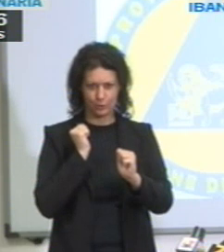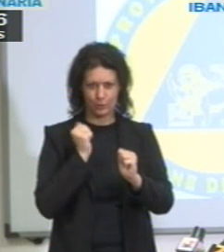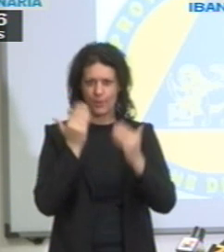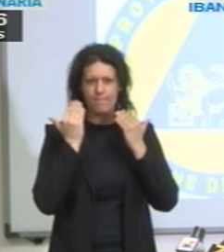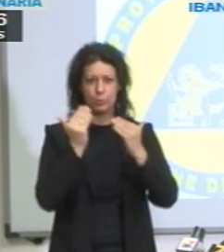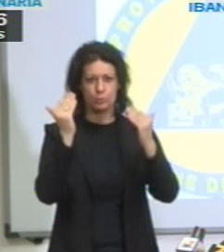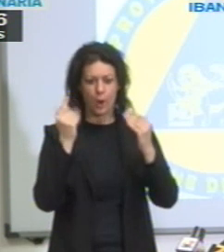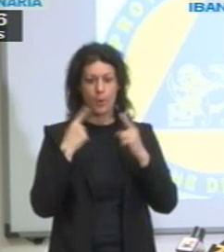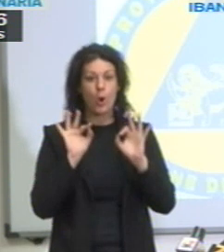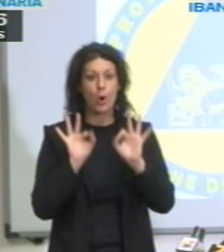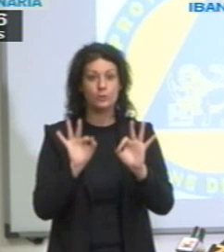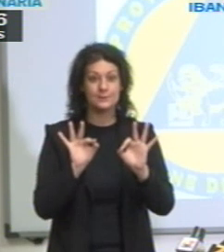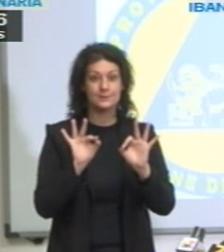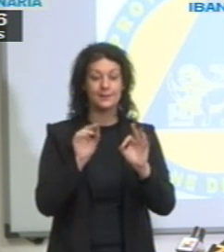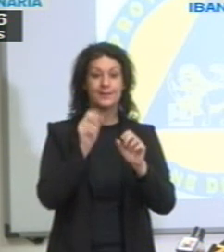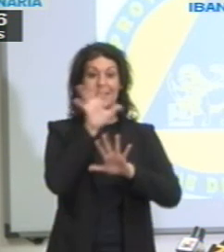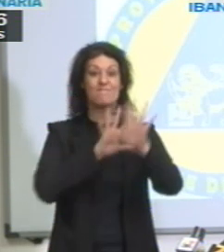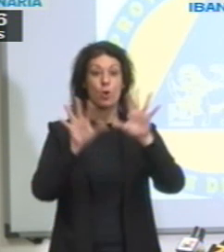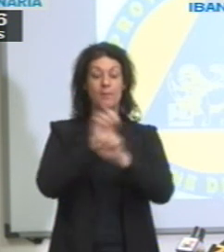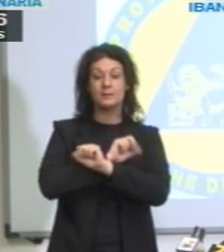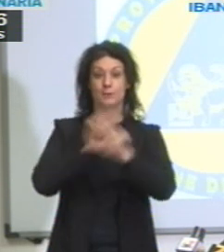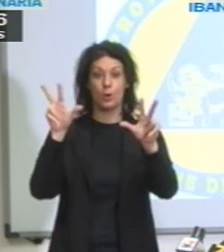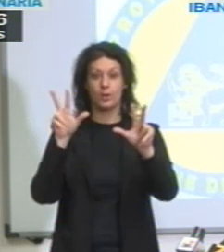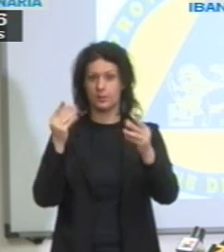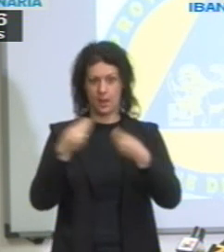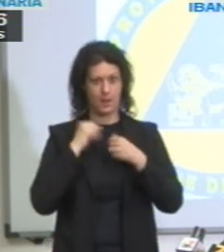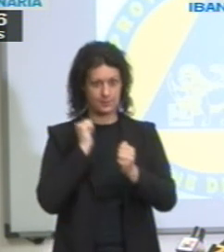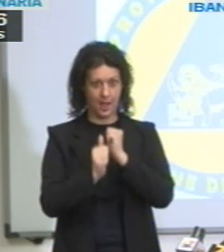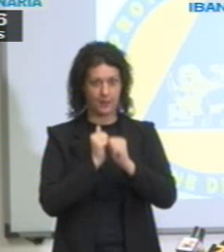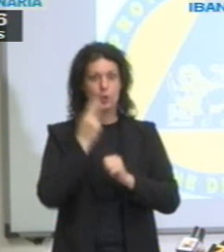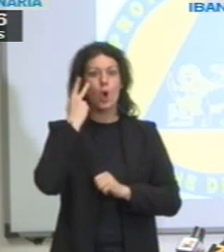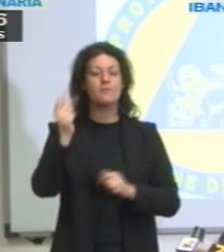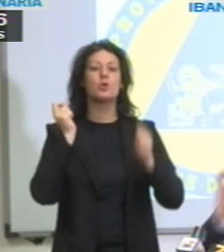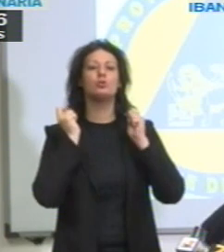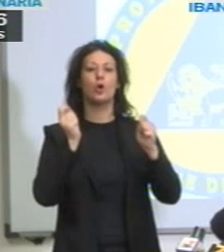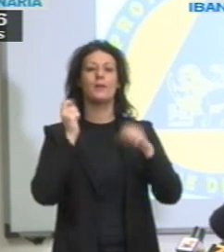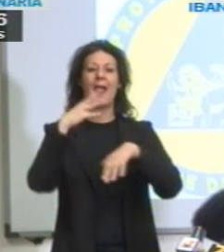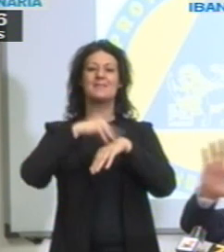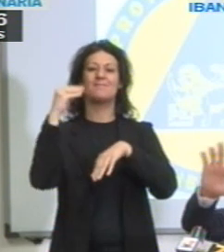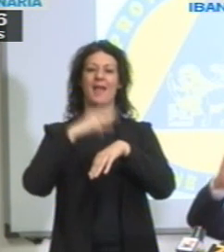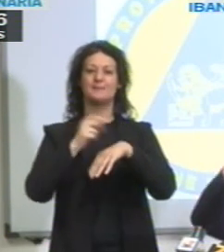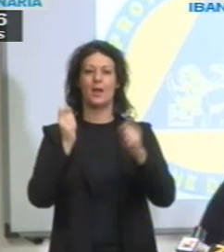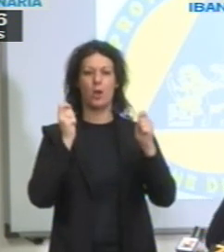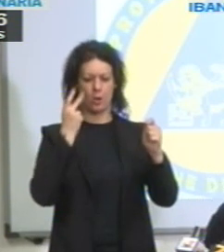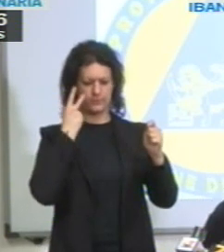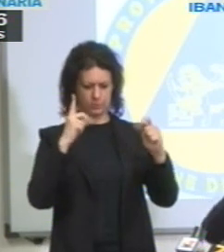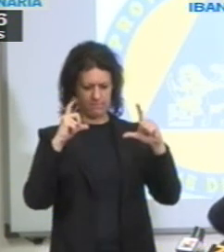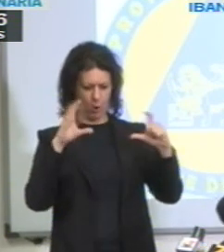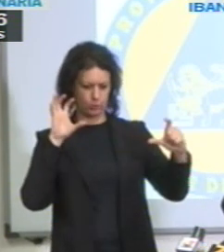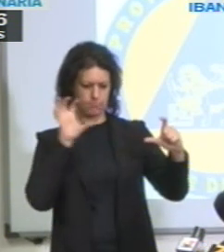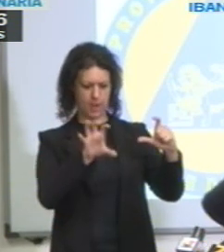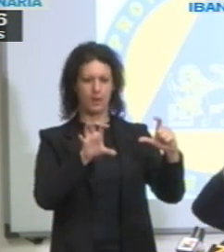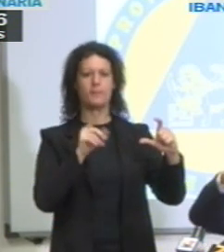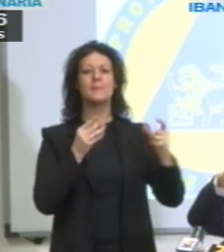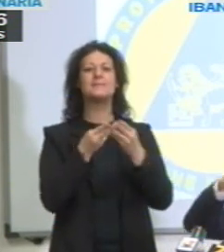ci ha danneggiato, perché io ho le aperture di giornali svedesi con la prima pagina, proprio un lenzuolo, con la foto